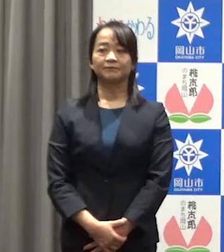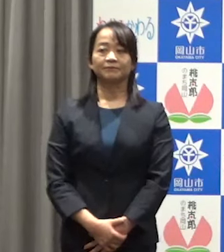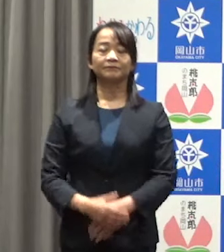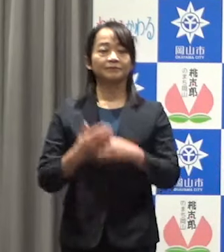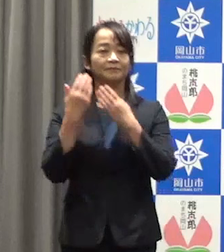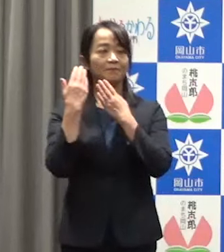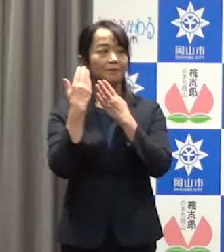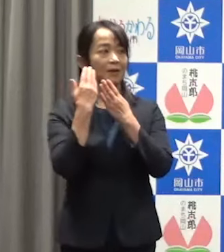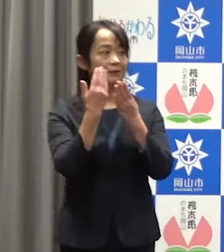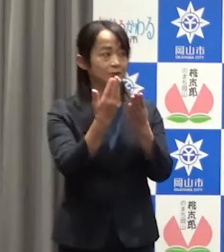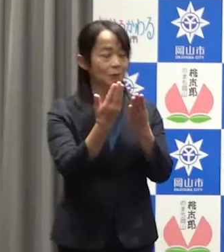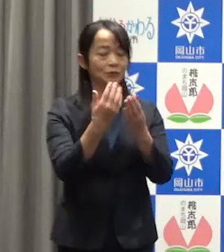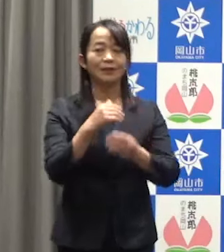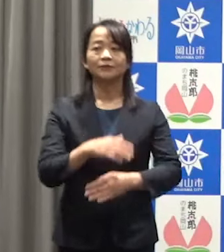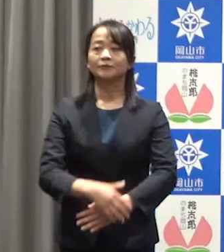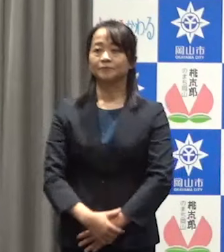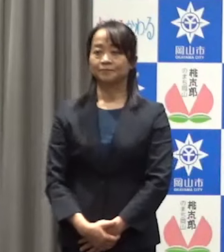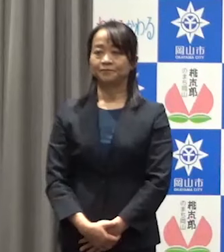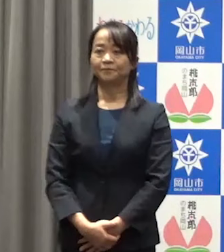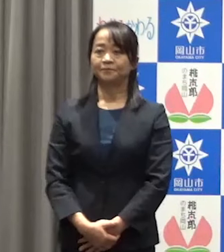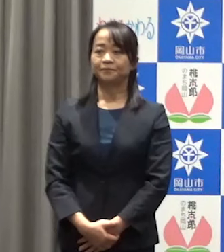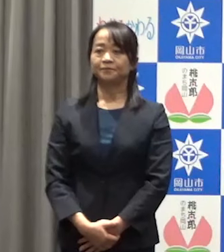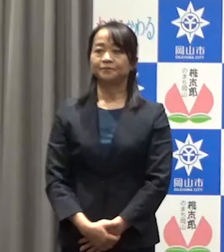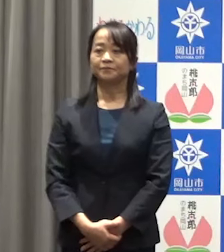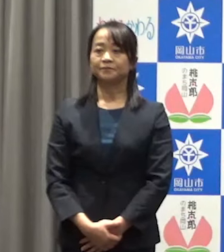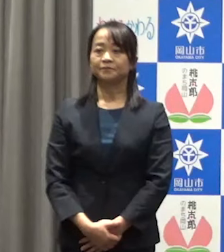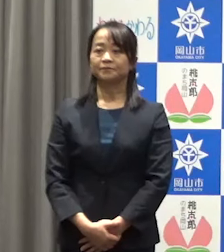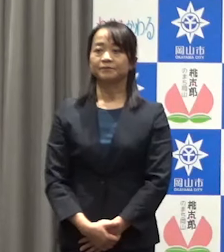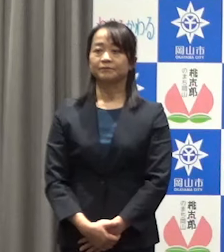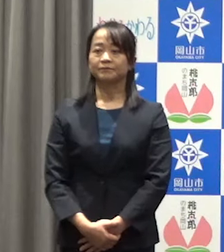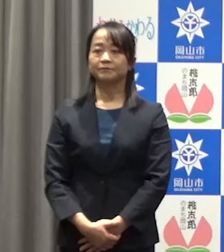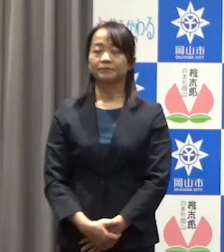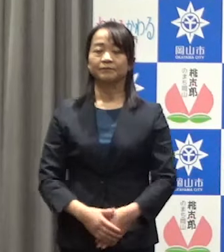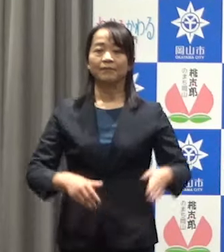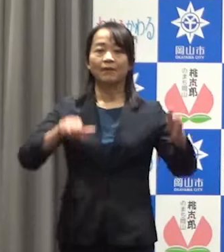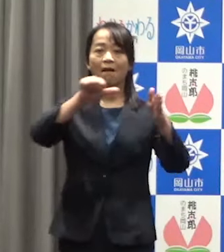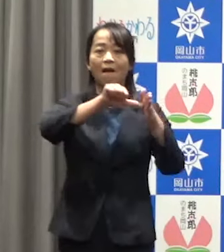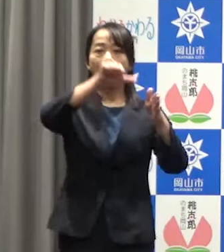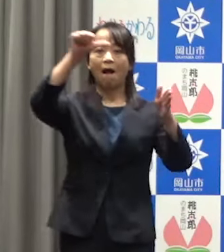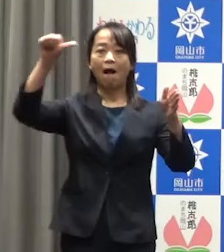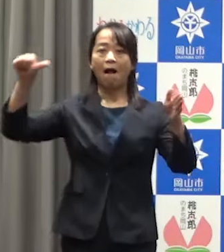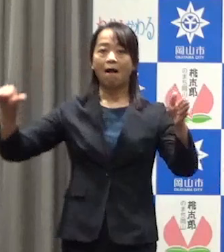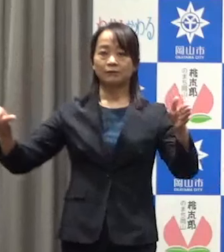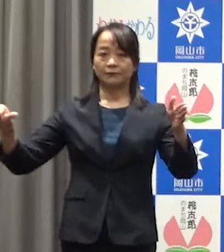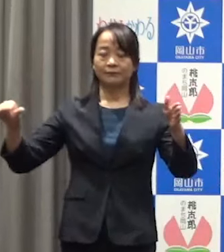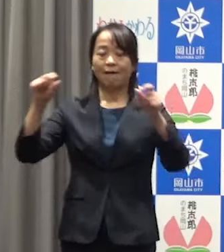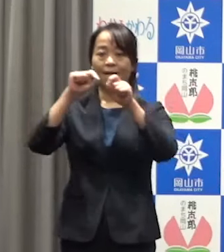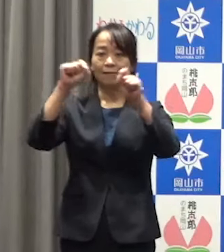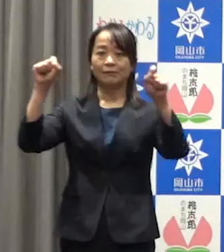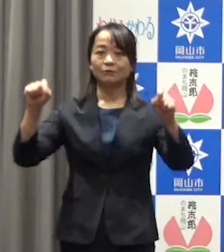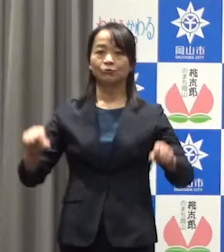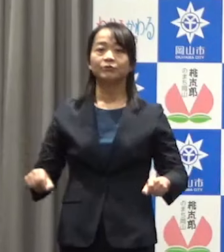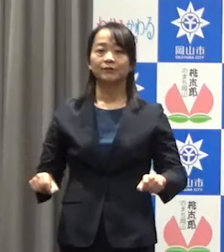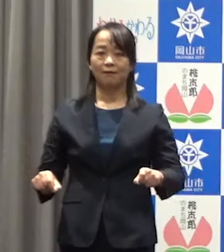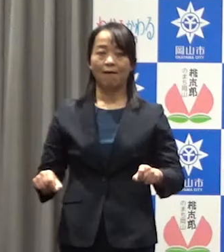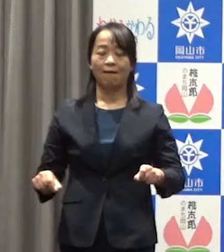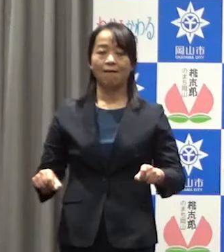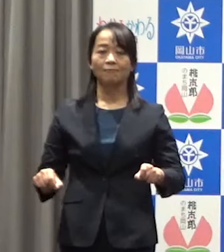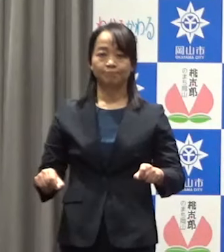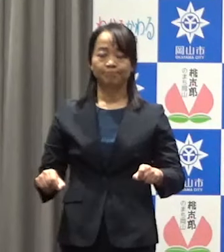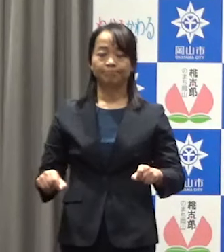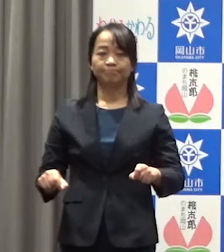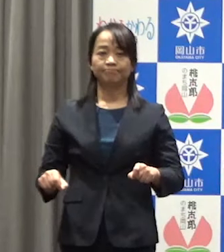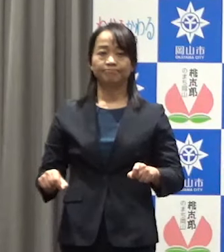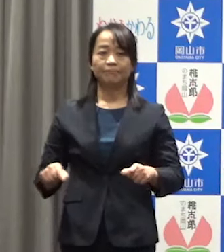もう一つお願いします。 NHK の竹下です。はい、アリーナ問題ですけれども、年末